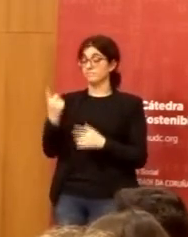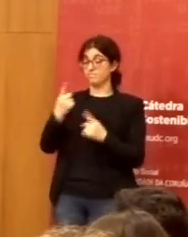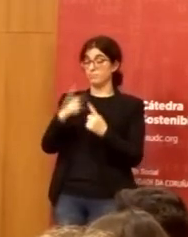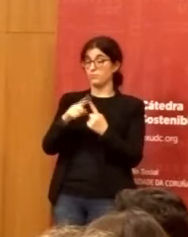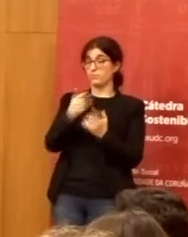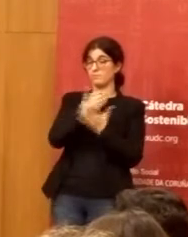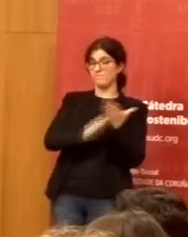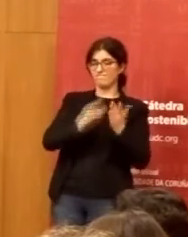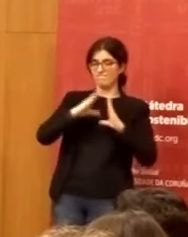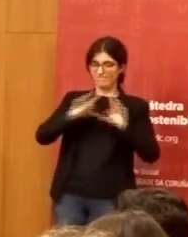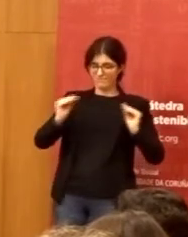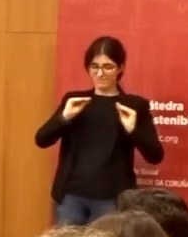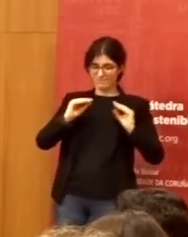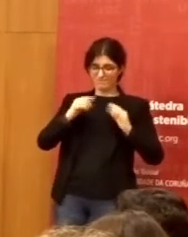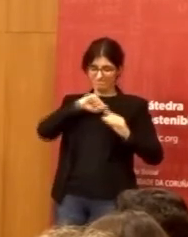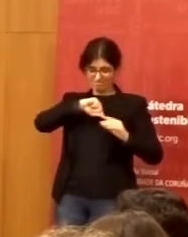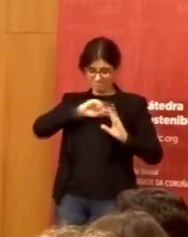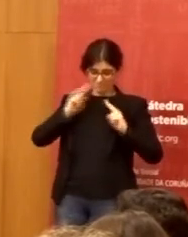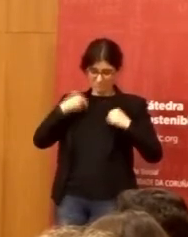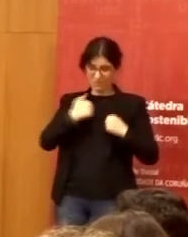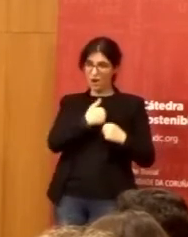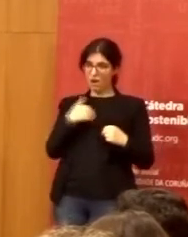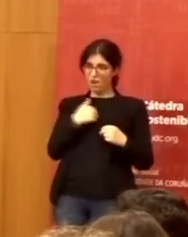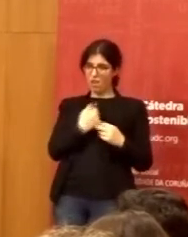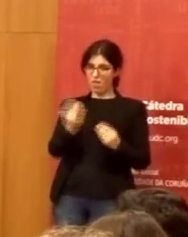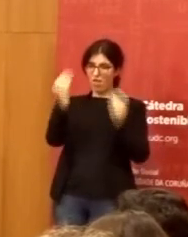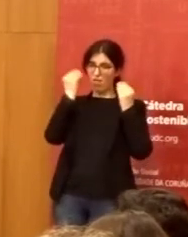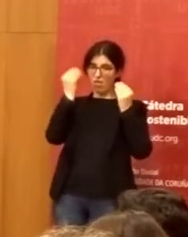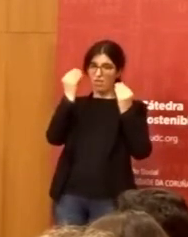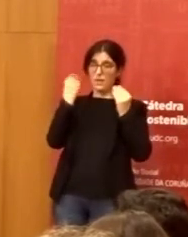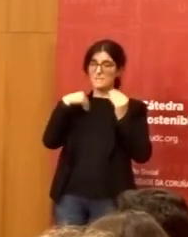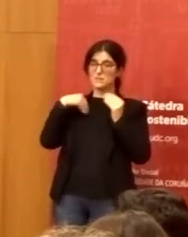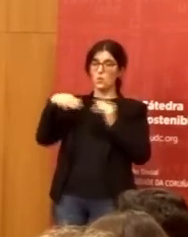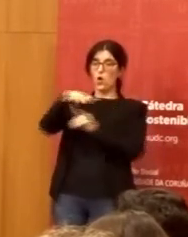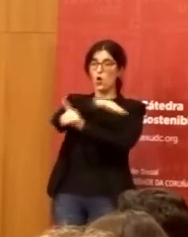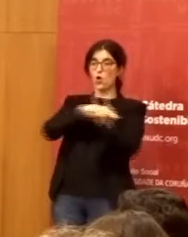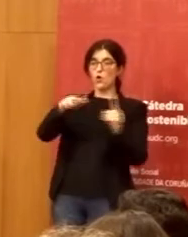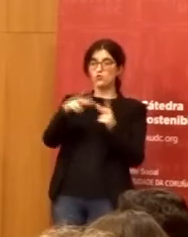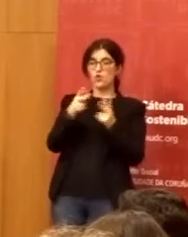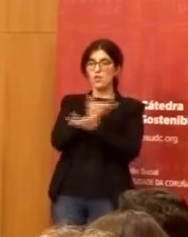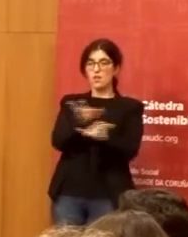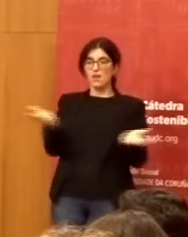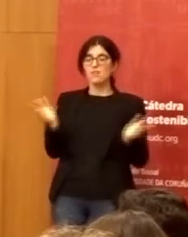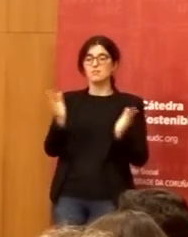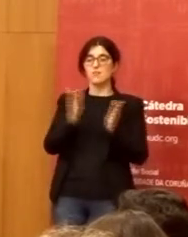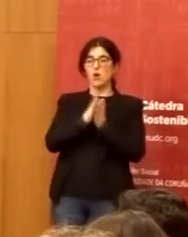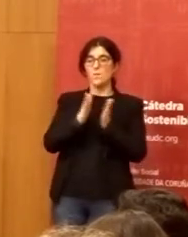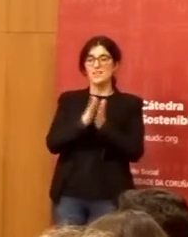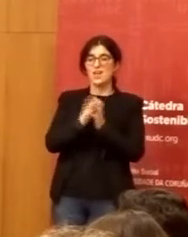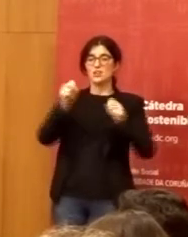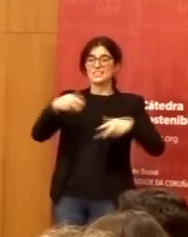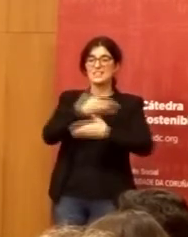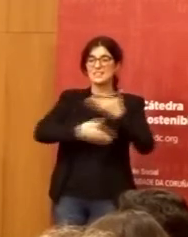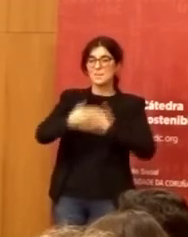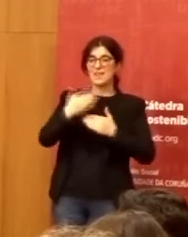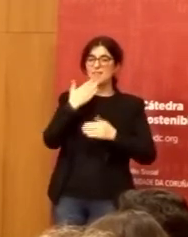sentirse universitario, es decir, tener la posibilidad de tener una formación en el mismo entorno que las demás personas de su